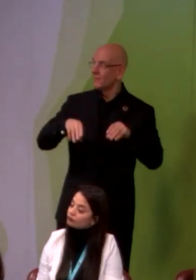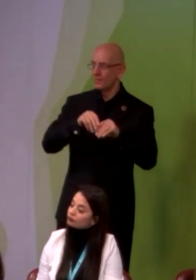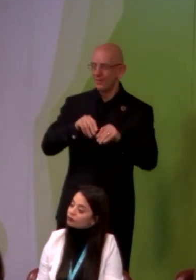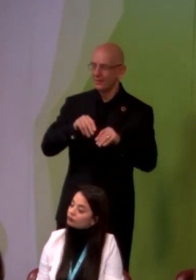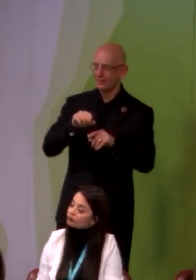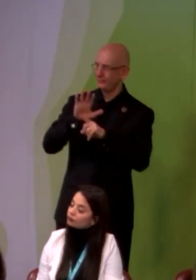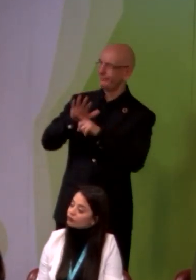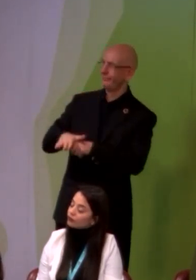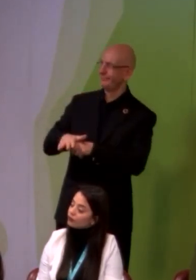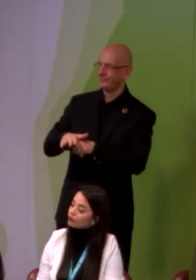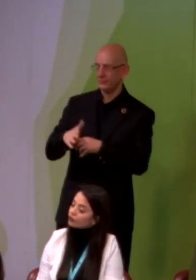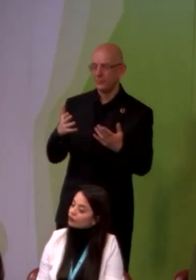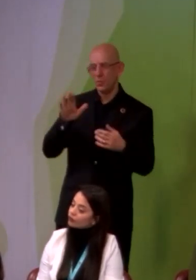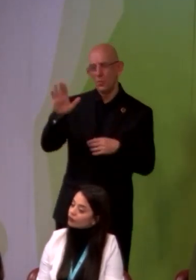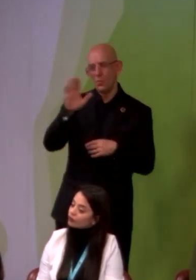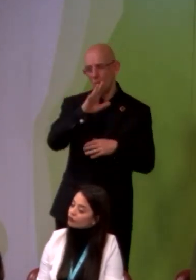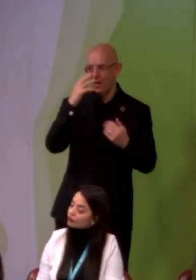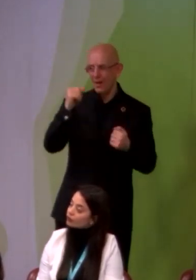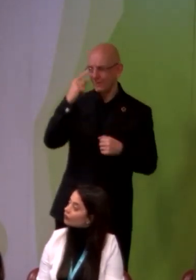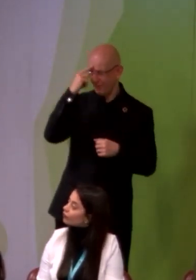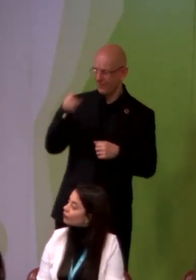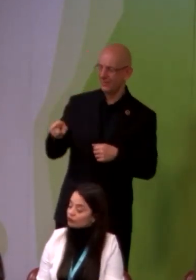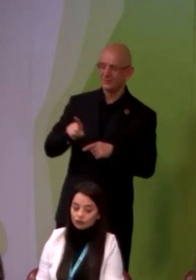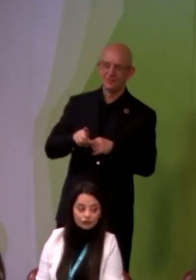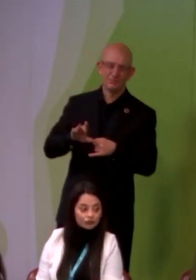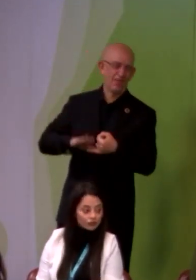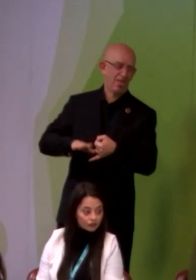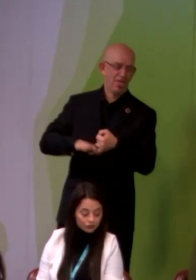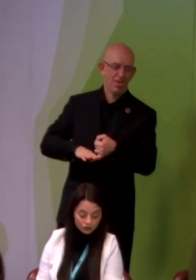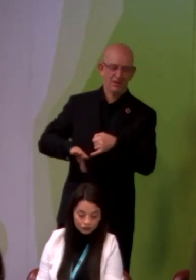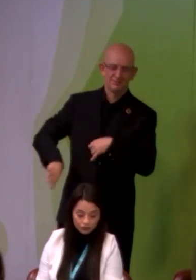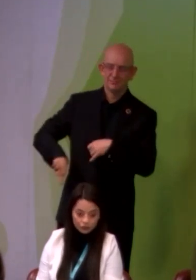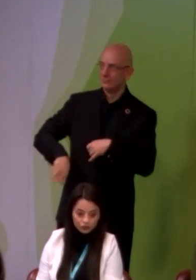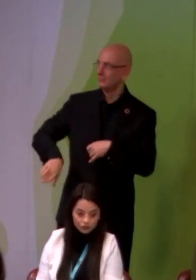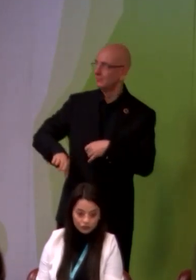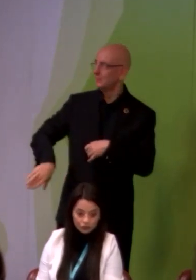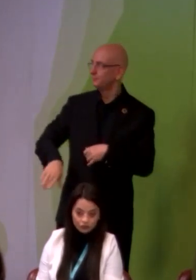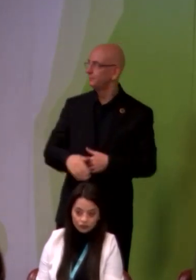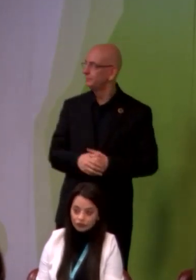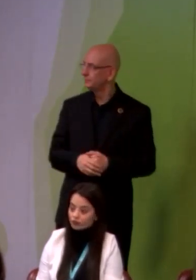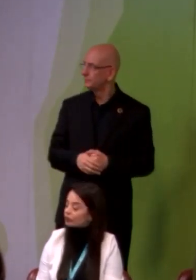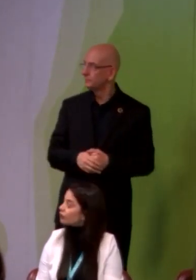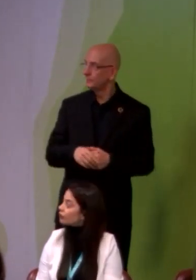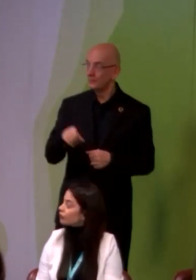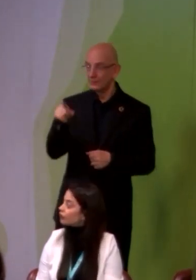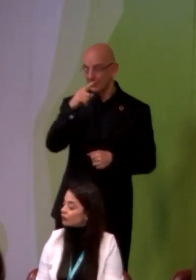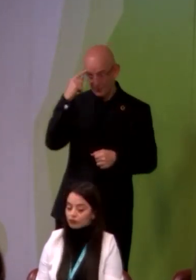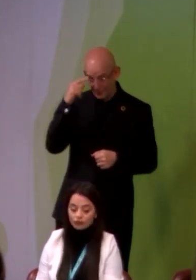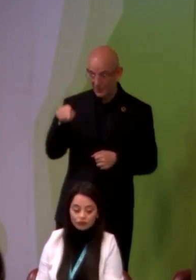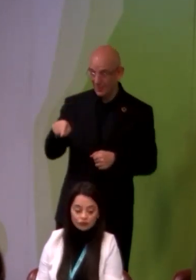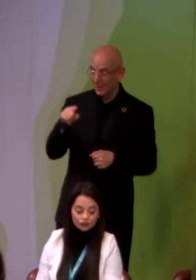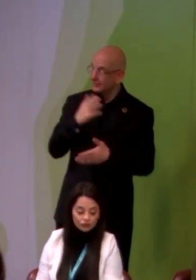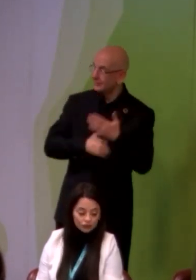aux autres membres de la famille. Et des préjugés sur la capacité de l'enfant handicapé